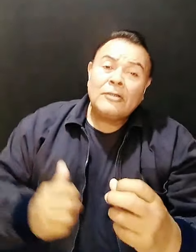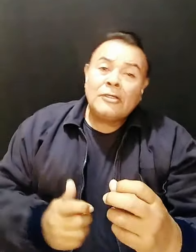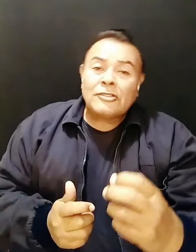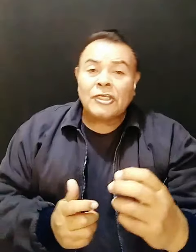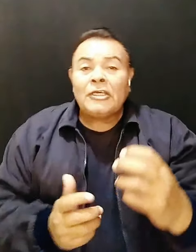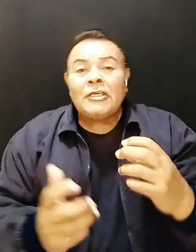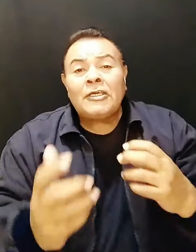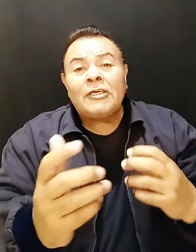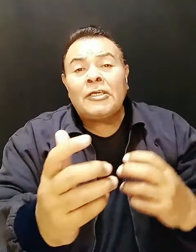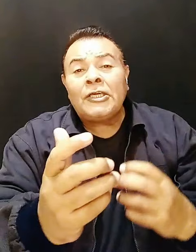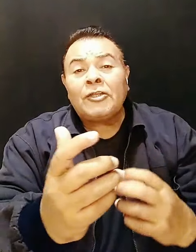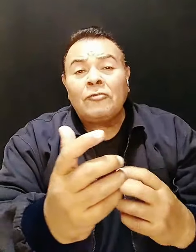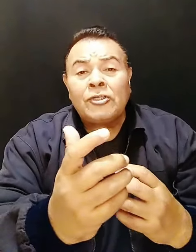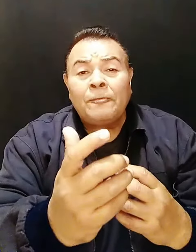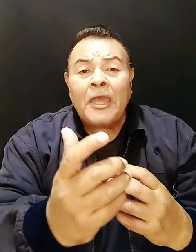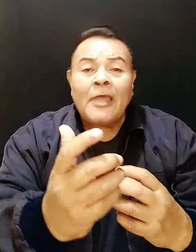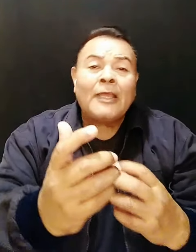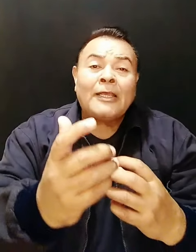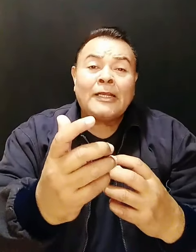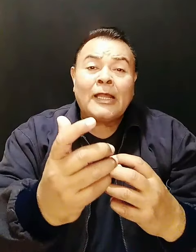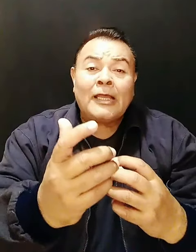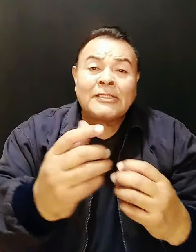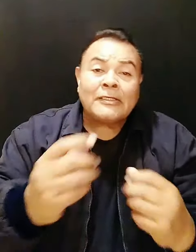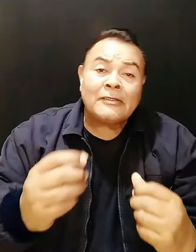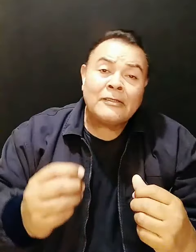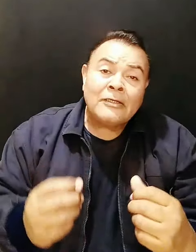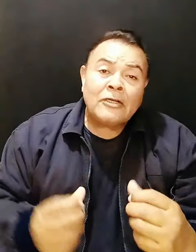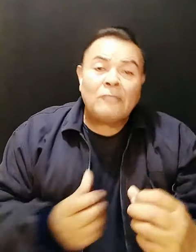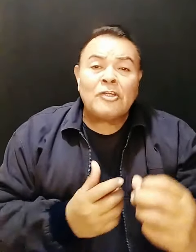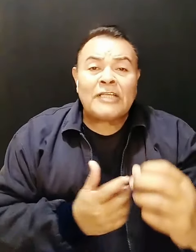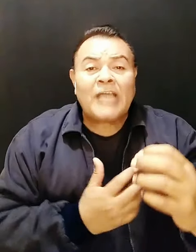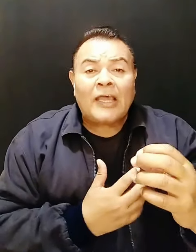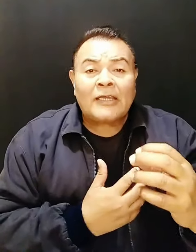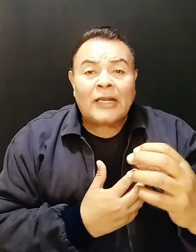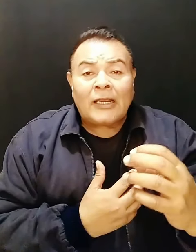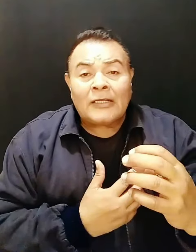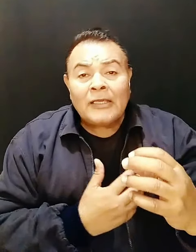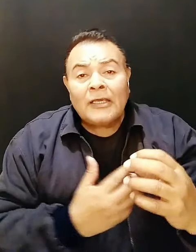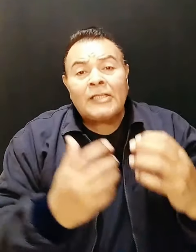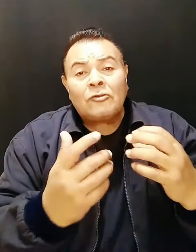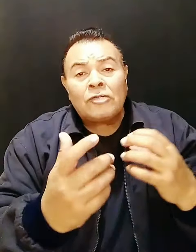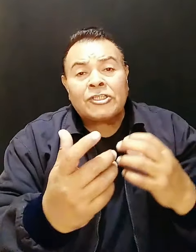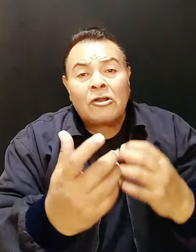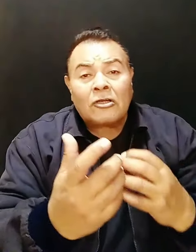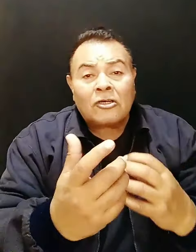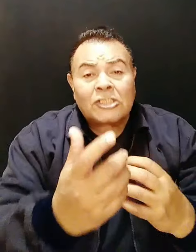Si tú supieras cómo desangran en tus ojos